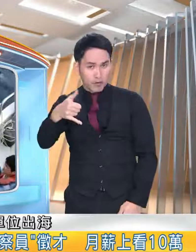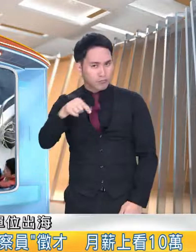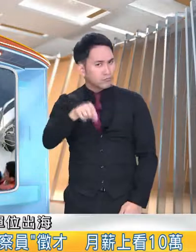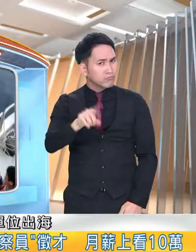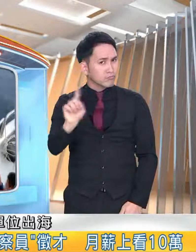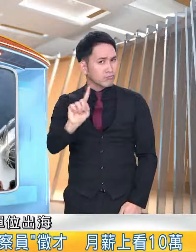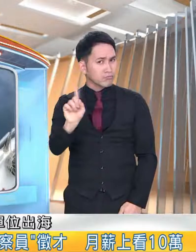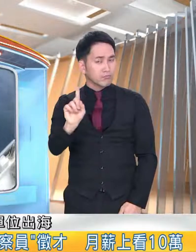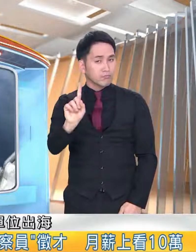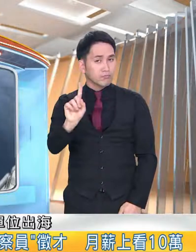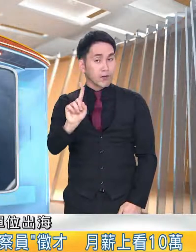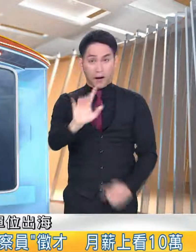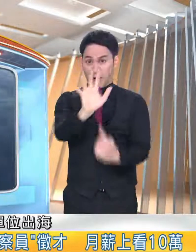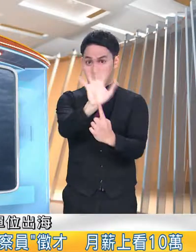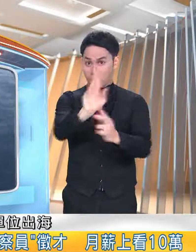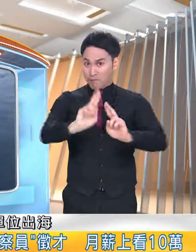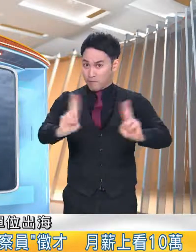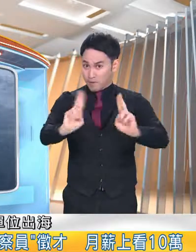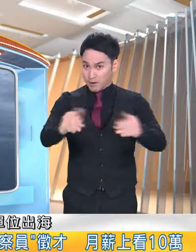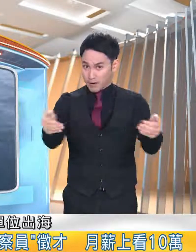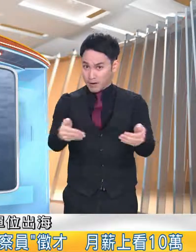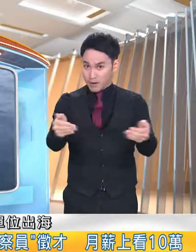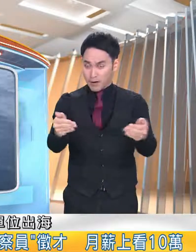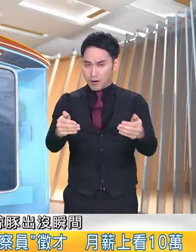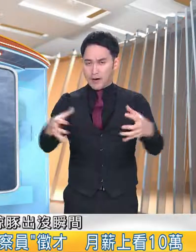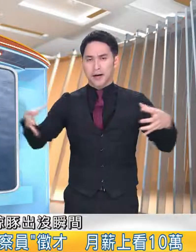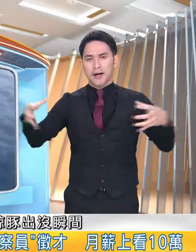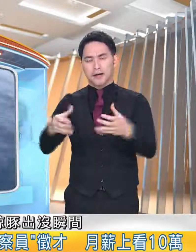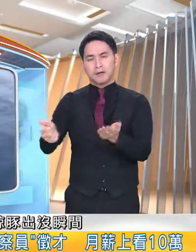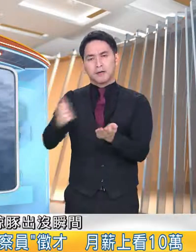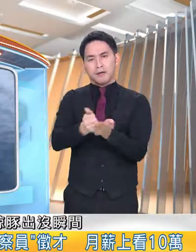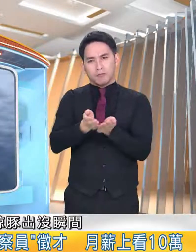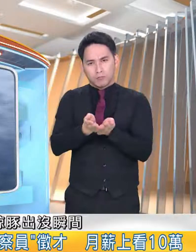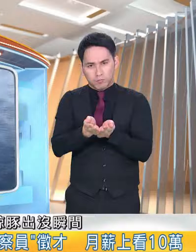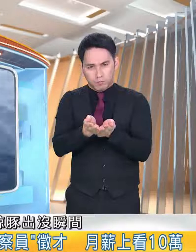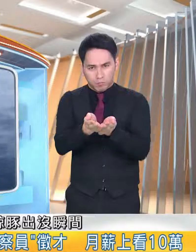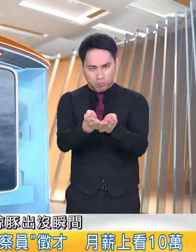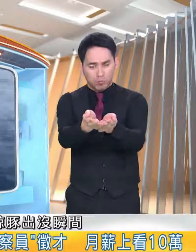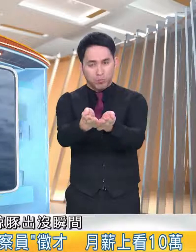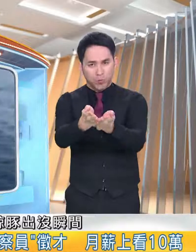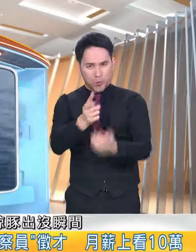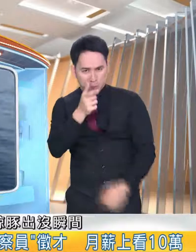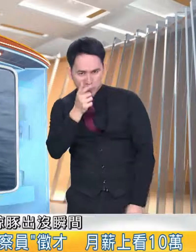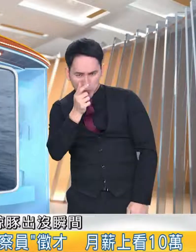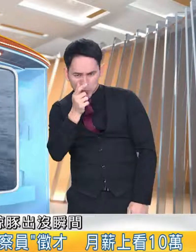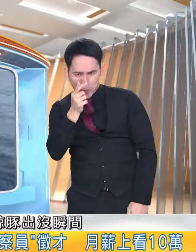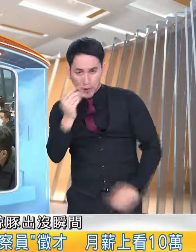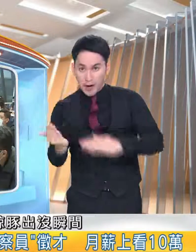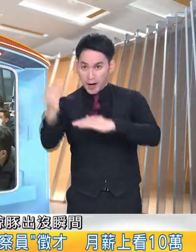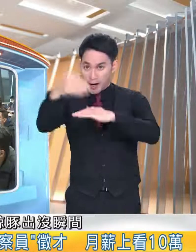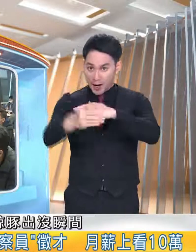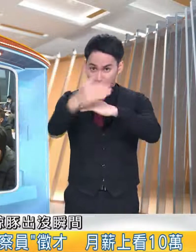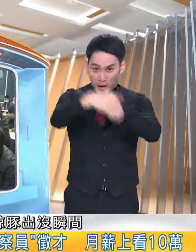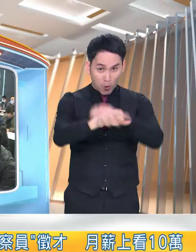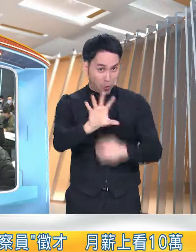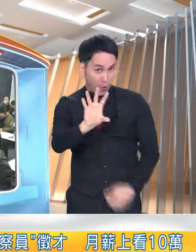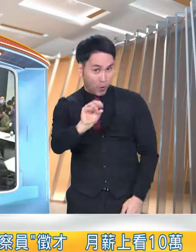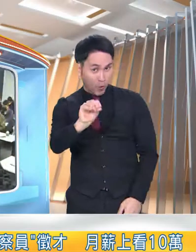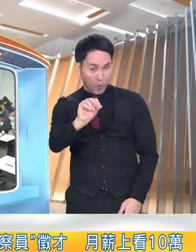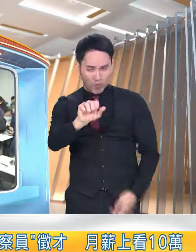合施工单位出海，肉眼观察海面上鲸豚出没的瞬间，而月